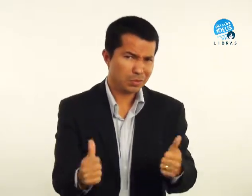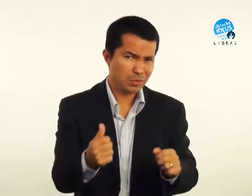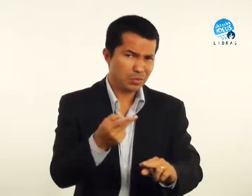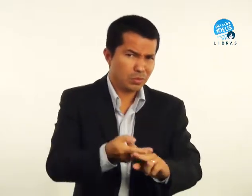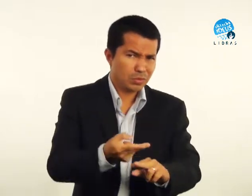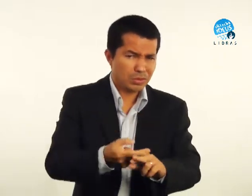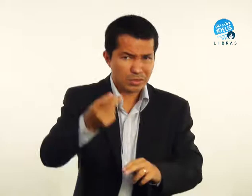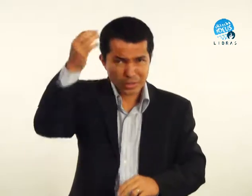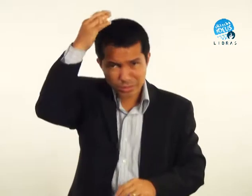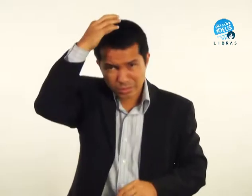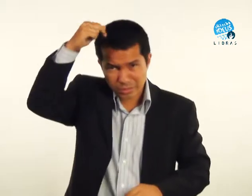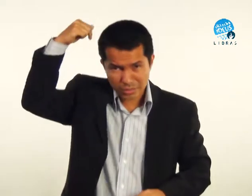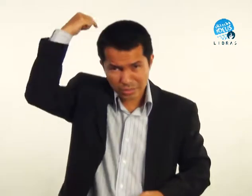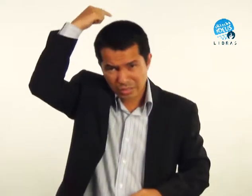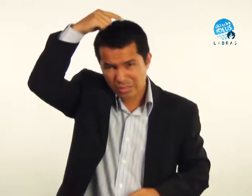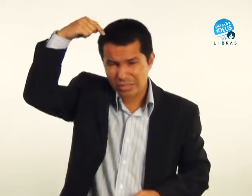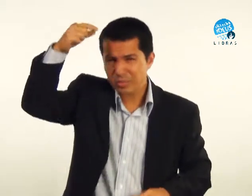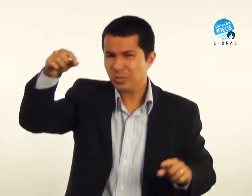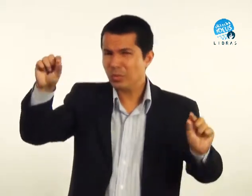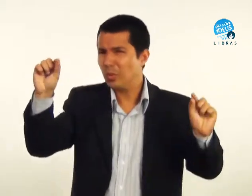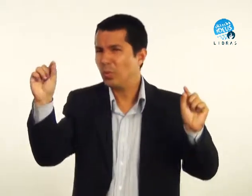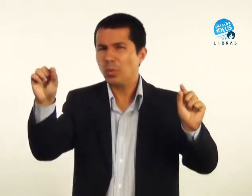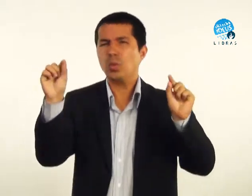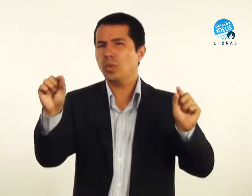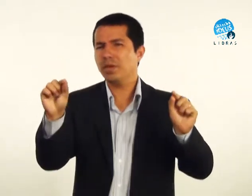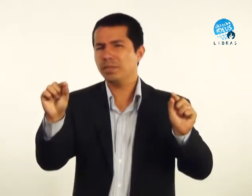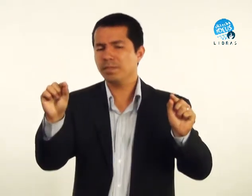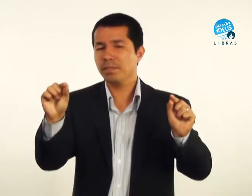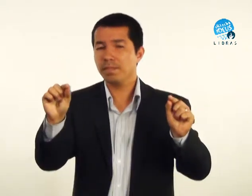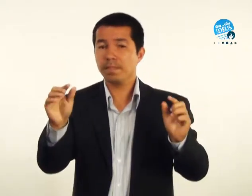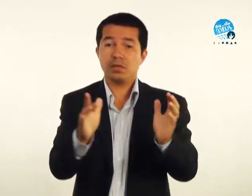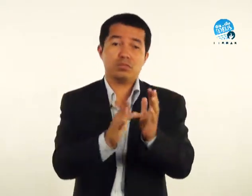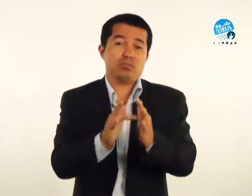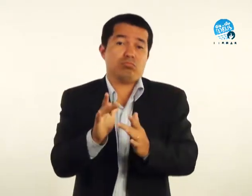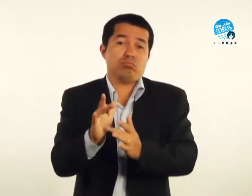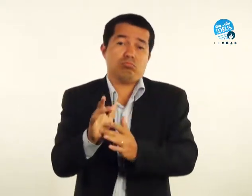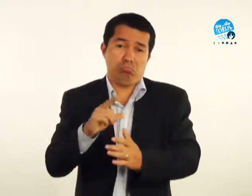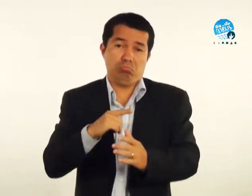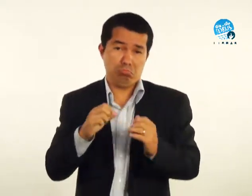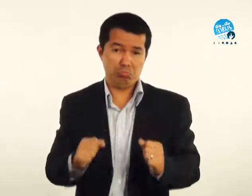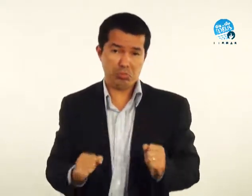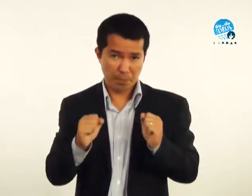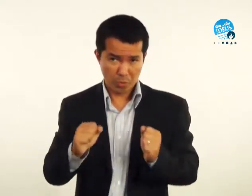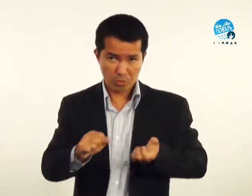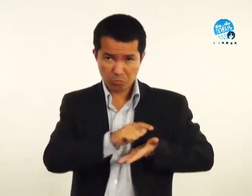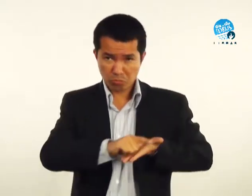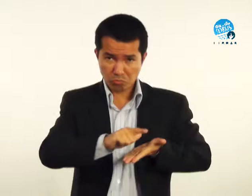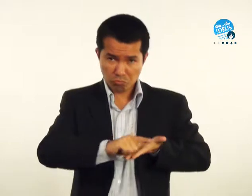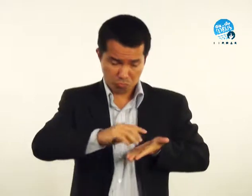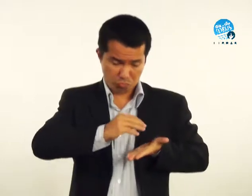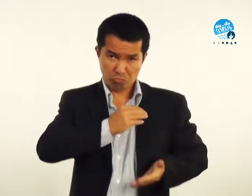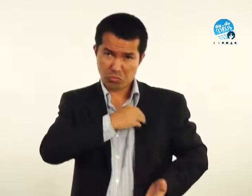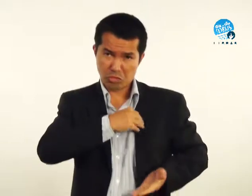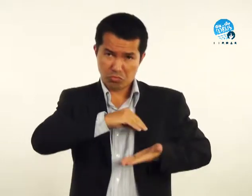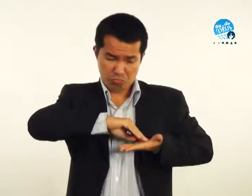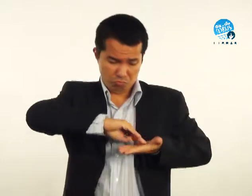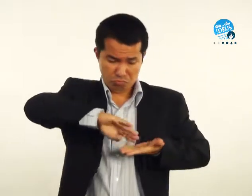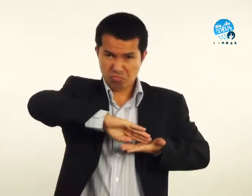Espírito Santo? Jesus tem o poder de perdoar os nossos pecados. Por isso ele é o Cordeiro de Deus que tira o pecado do mundo.